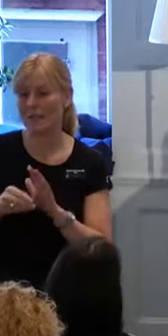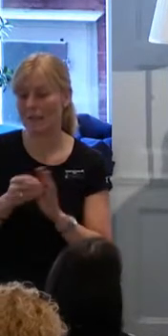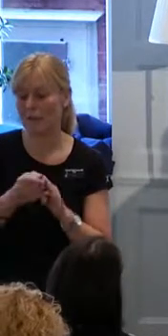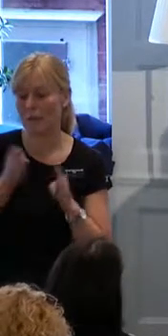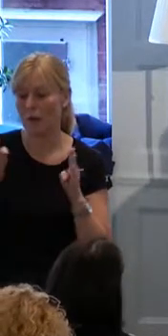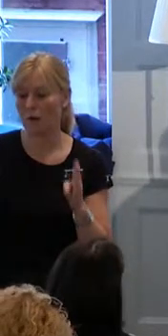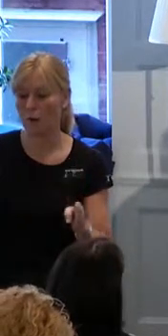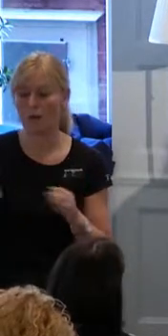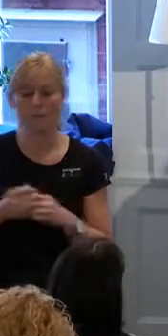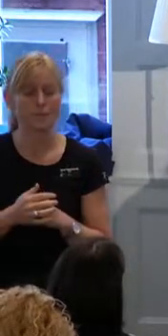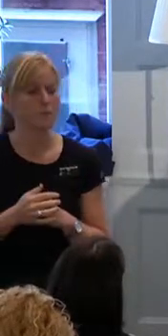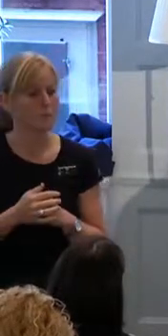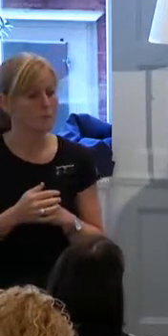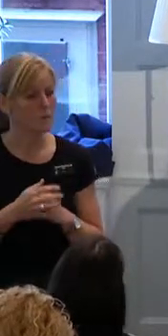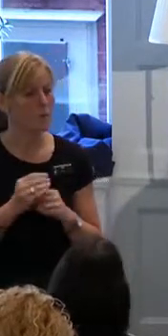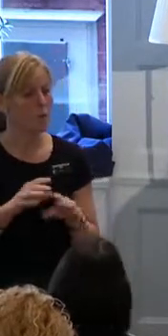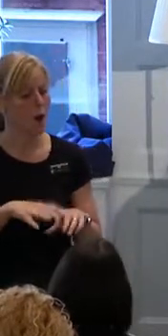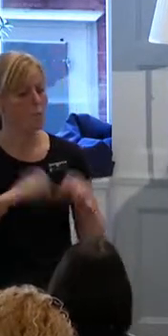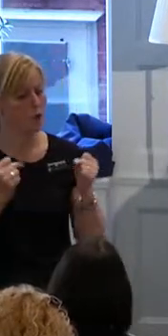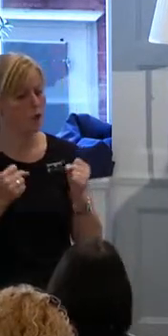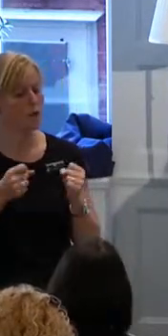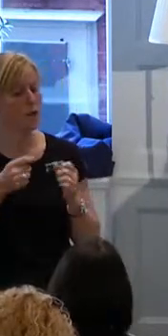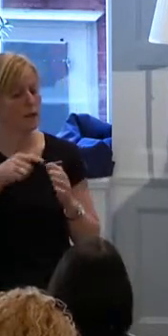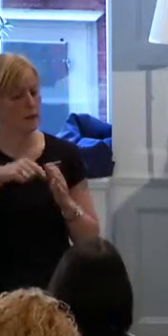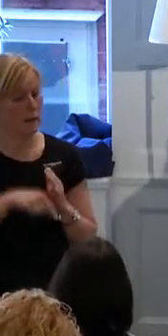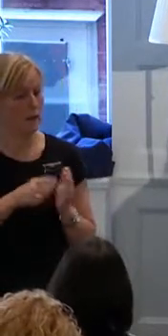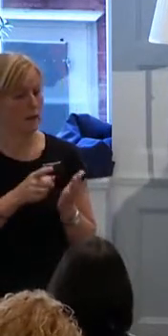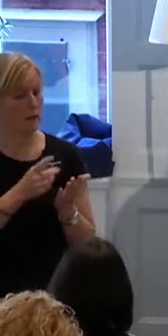arbetslöshetsersättningsperioden. För det, om man bryter upp den så är